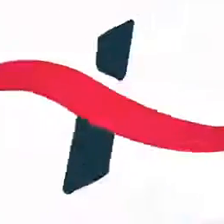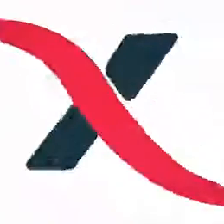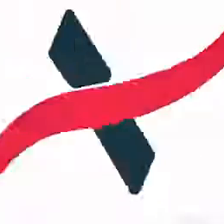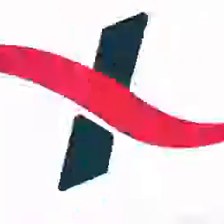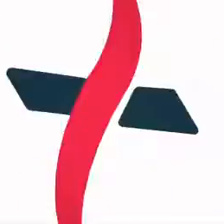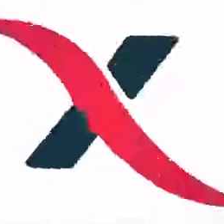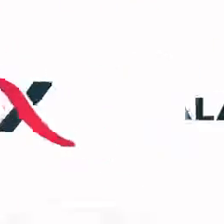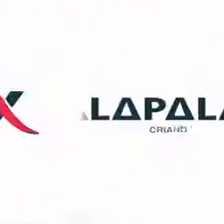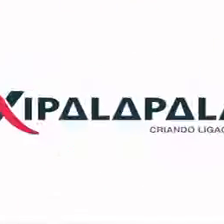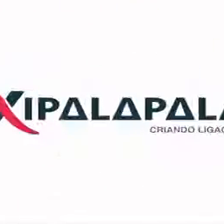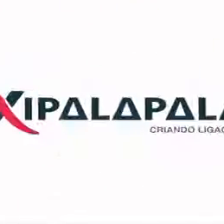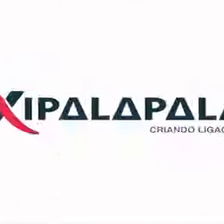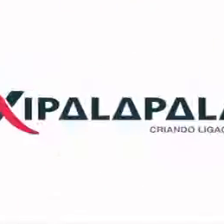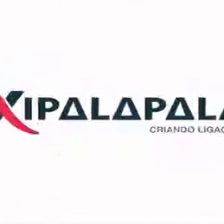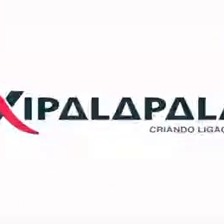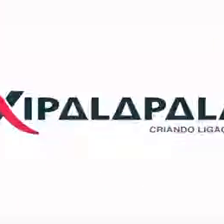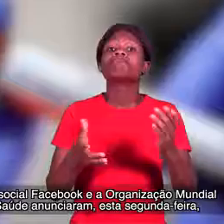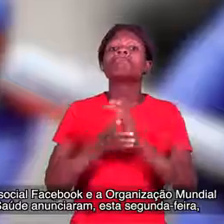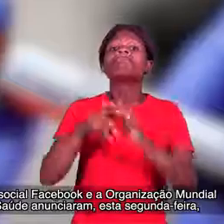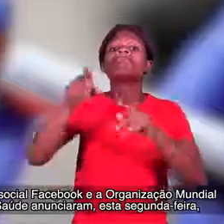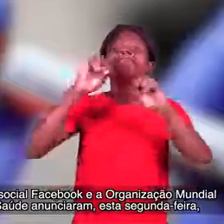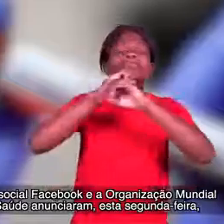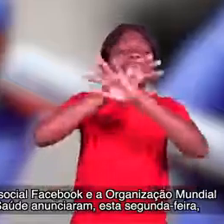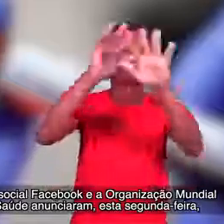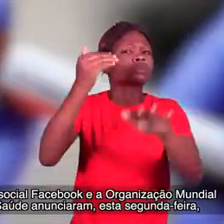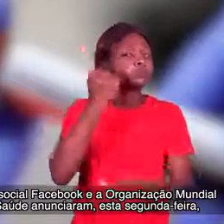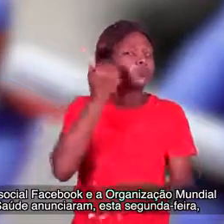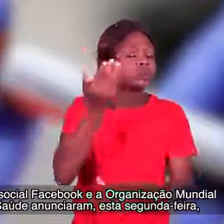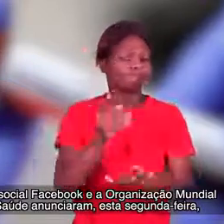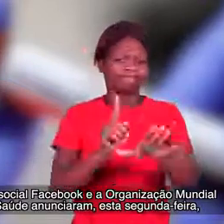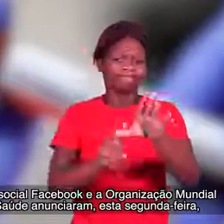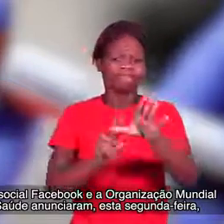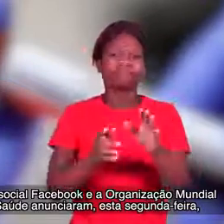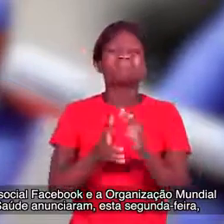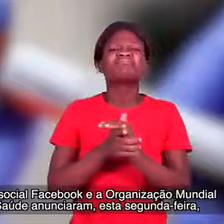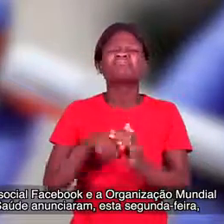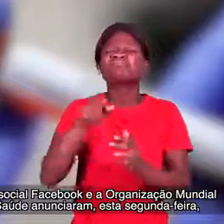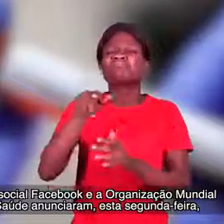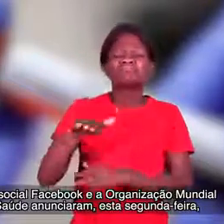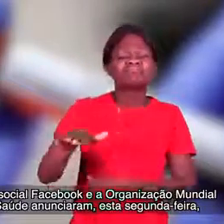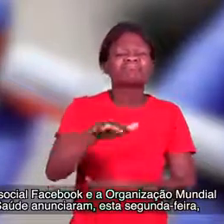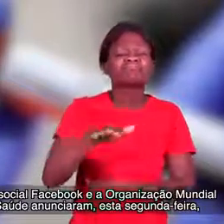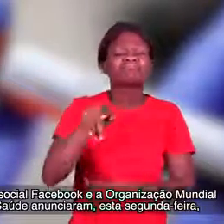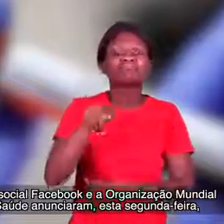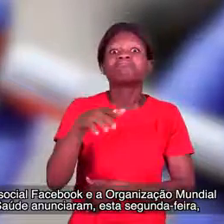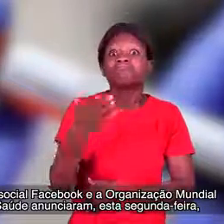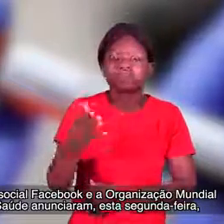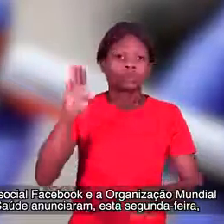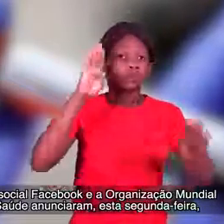Xipalapala Info, edição 6 de abril. A rede social Facebook e a Organização Mundial da Saúde anunciaram esta segunda-feira que